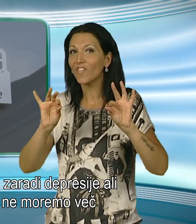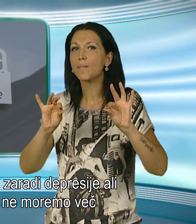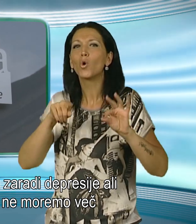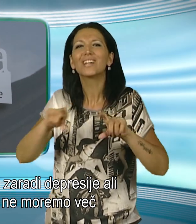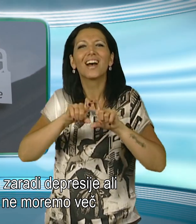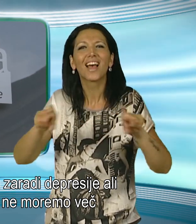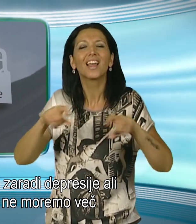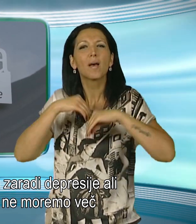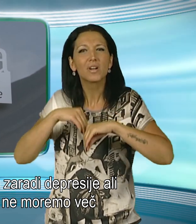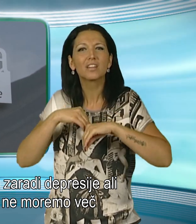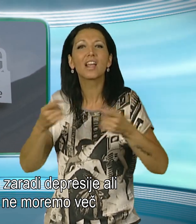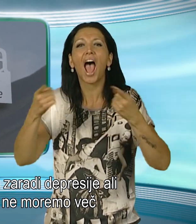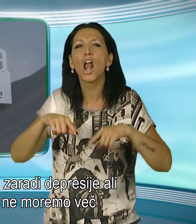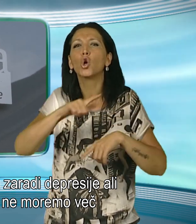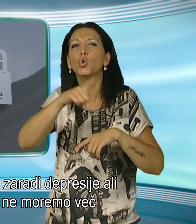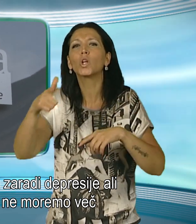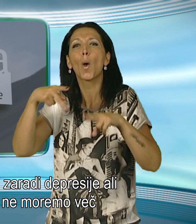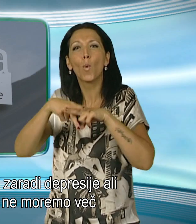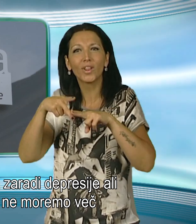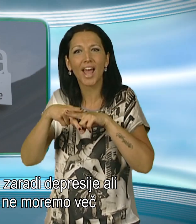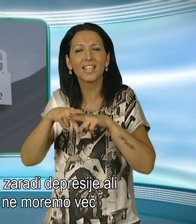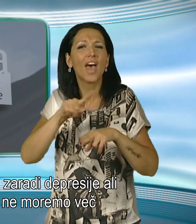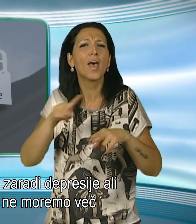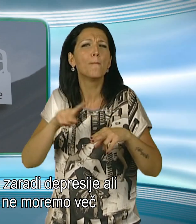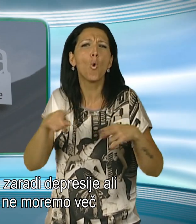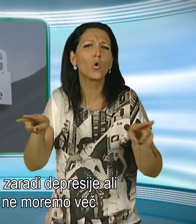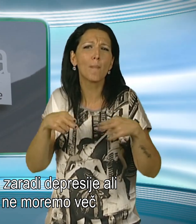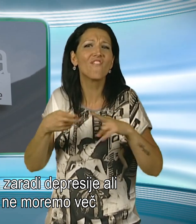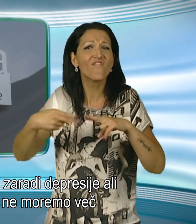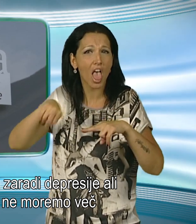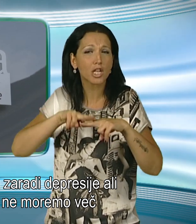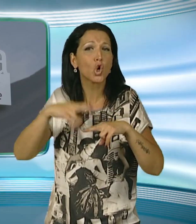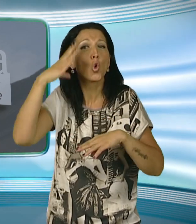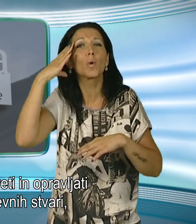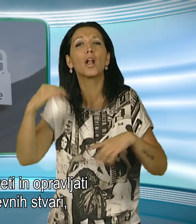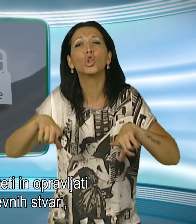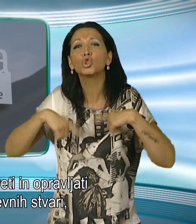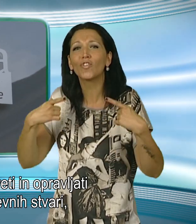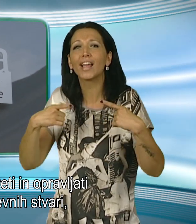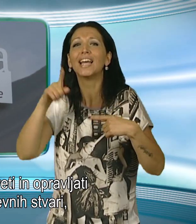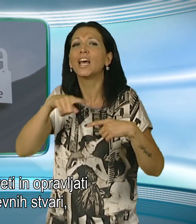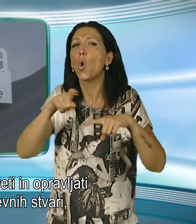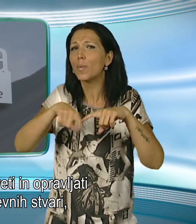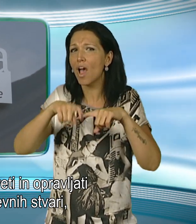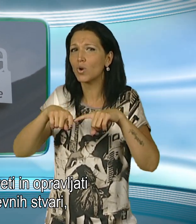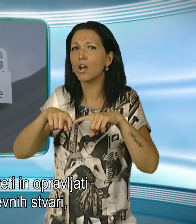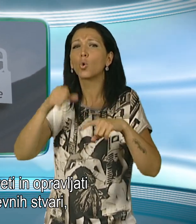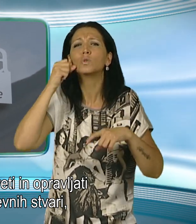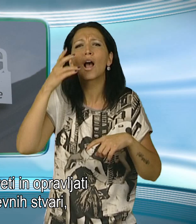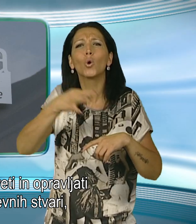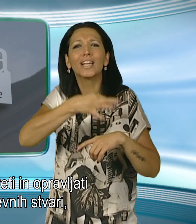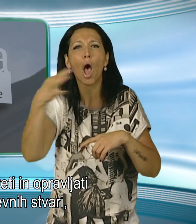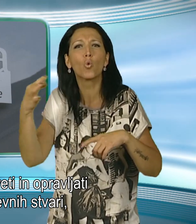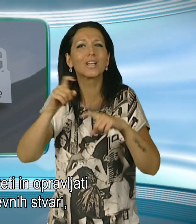Ko ugotovimo, da zaradi depresije ali drugih motenj ne moremo več normalno živeti in opravljati vsakodnevnih stvari, je